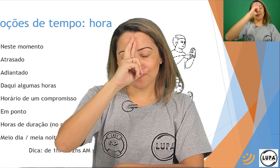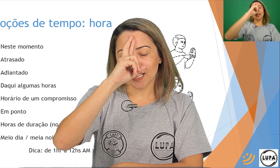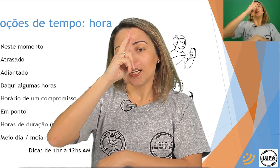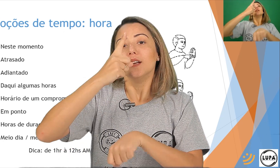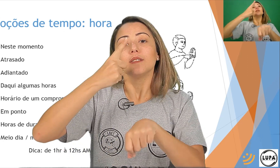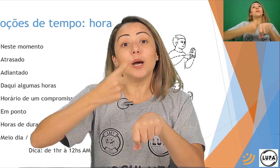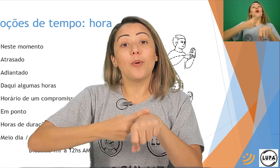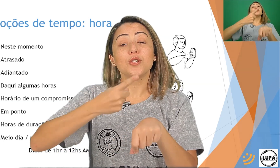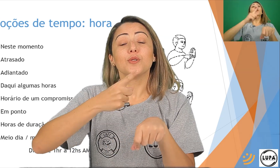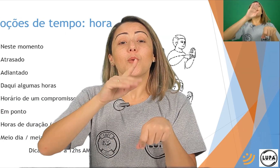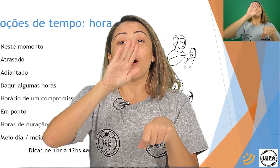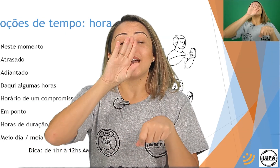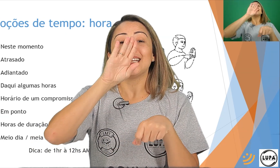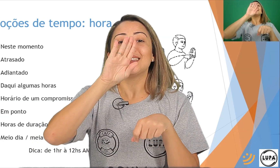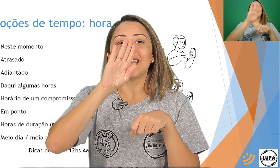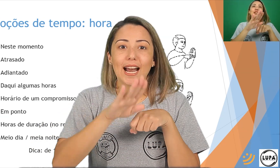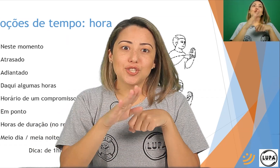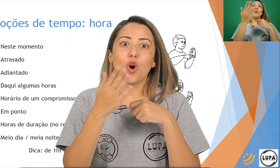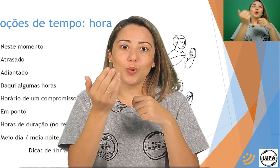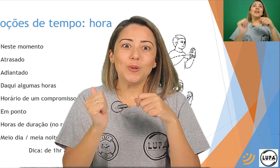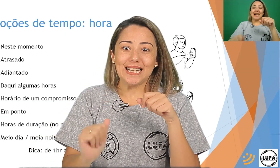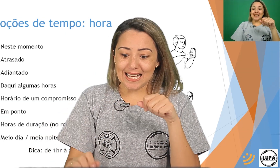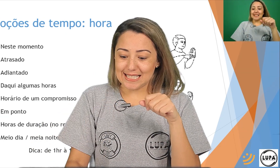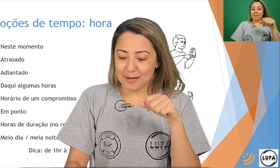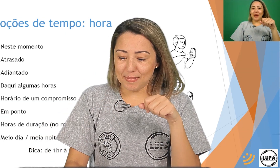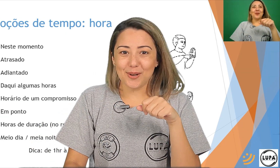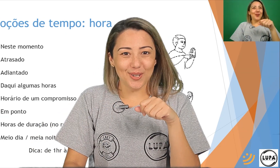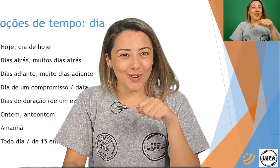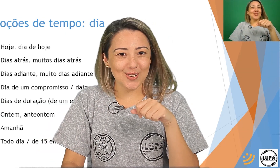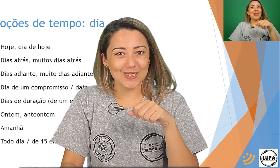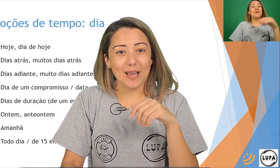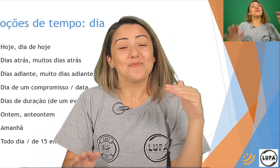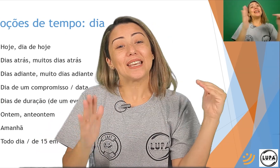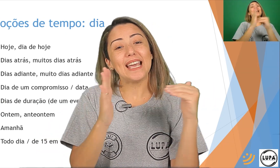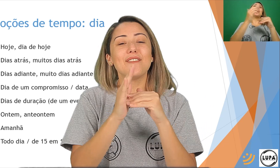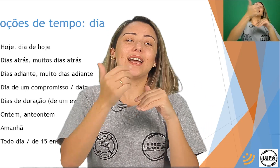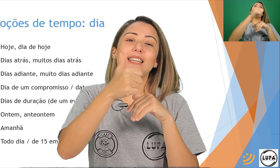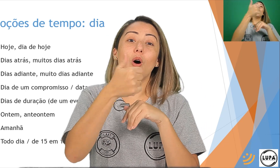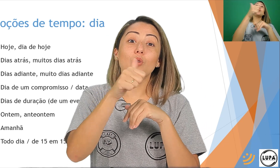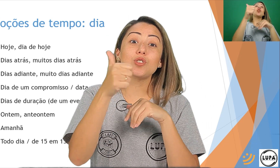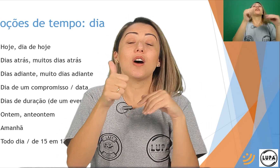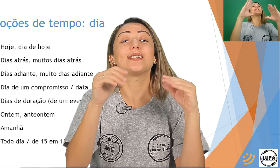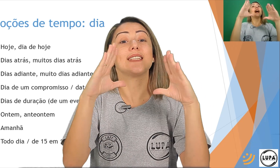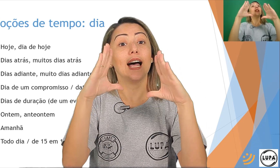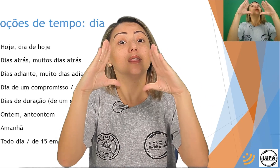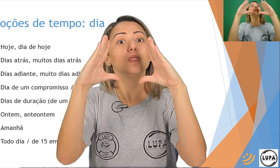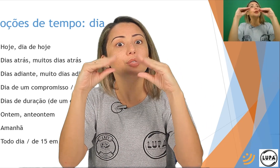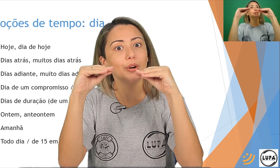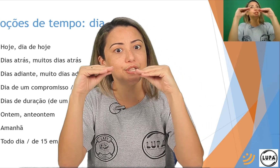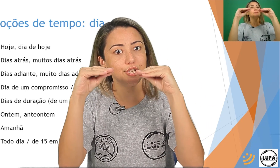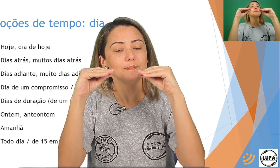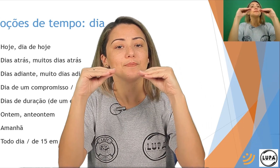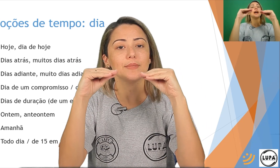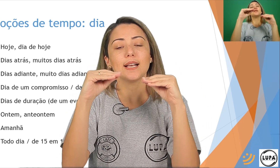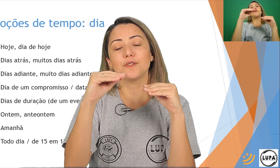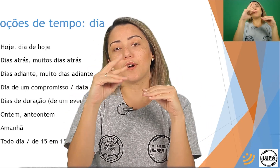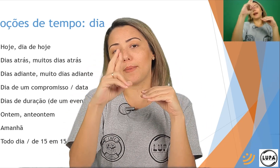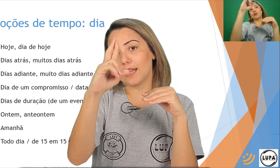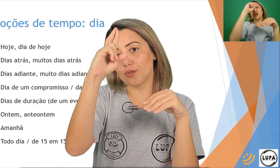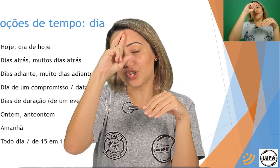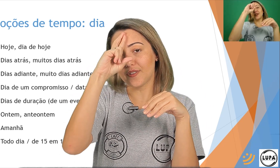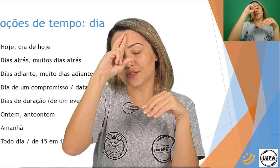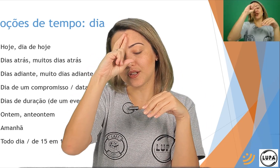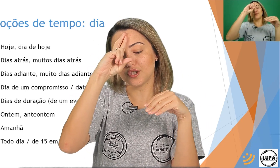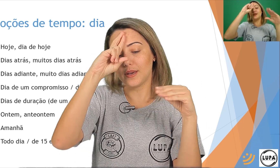aqui, depois 1 hora da tarde, como no inglês também, curioso, né? E aí vai até 11 horas da noite, tá? Se